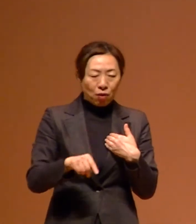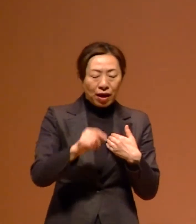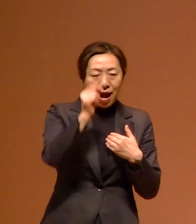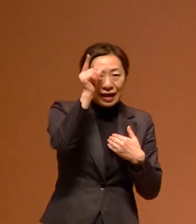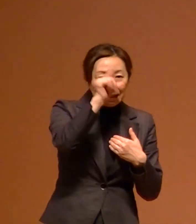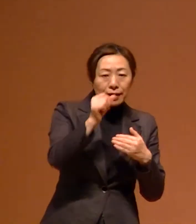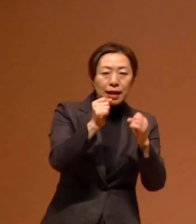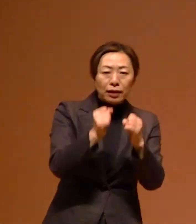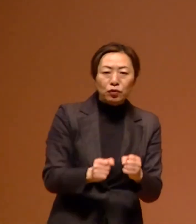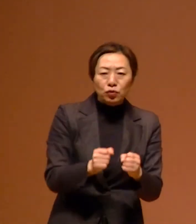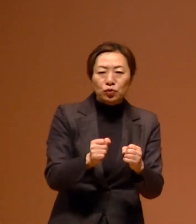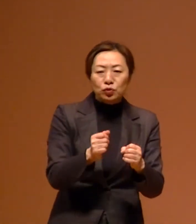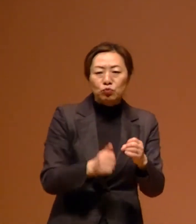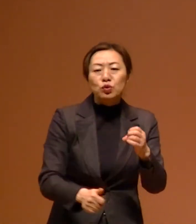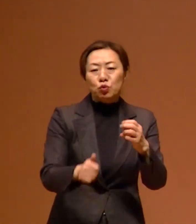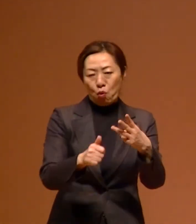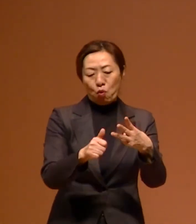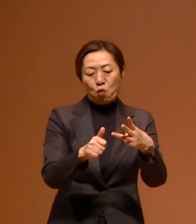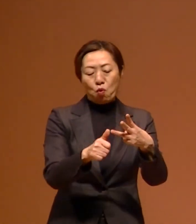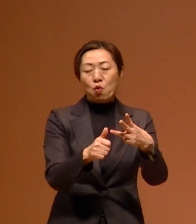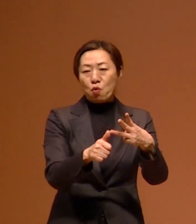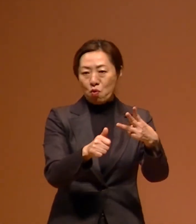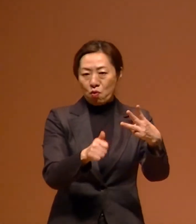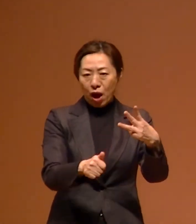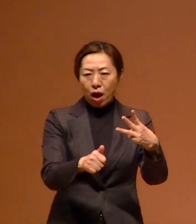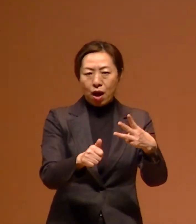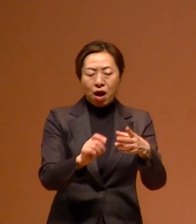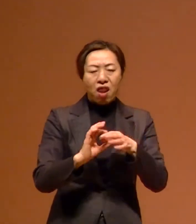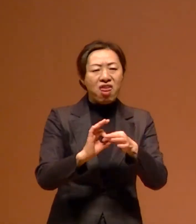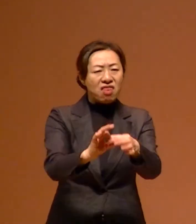が連絡が取れなくて、